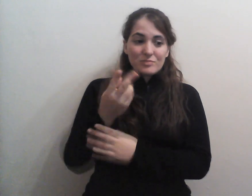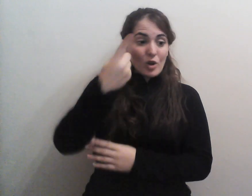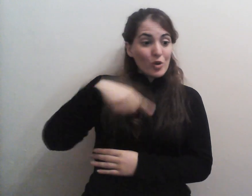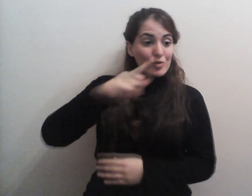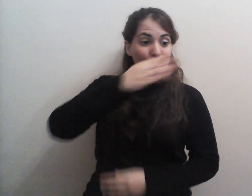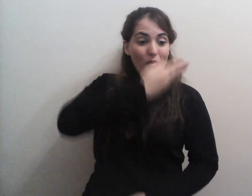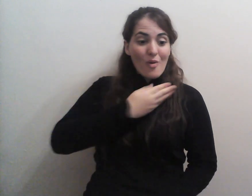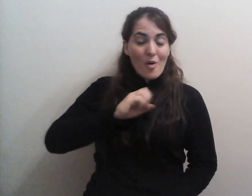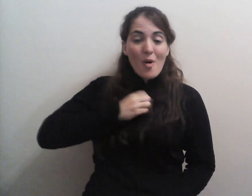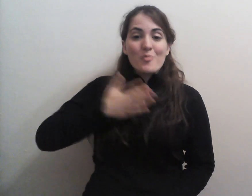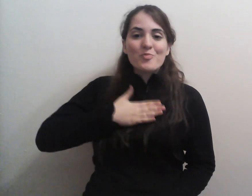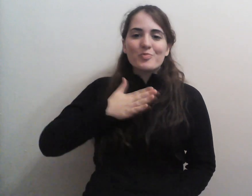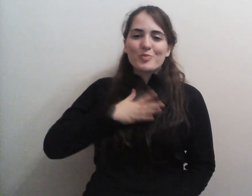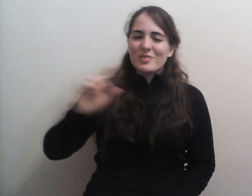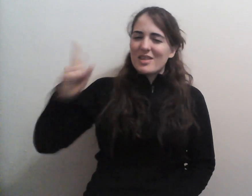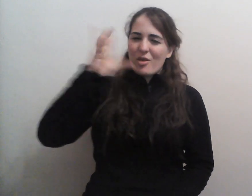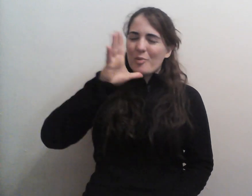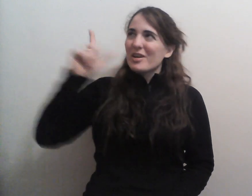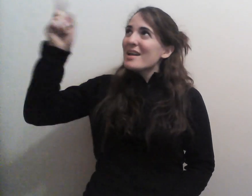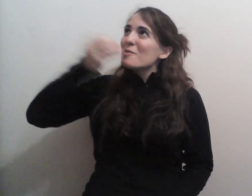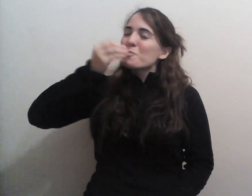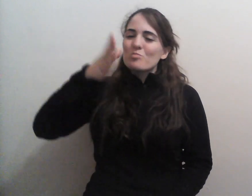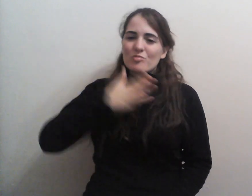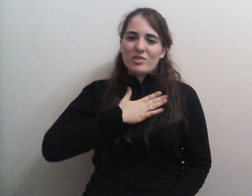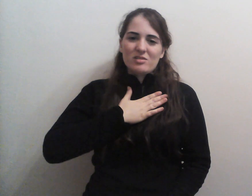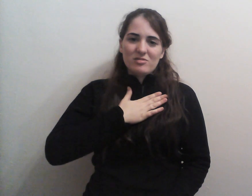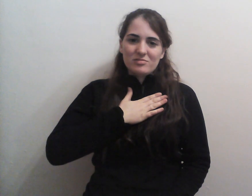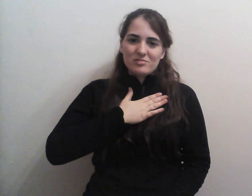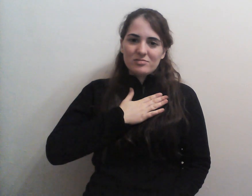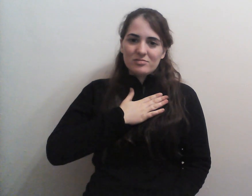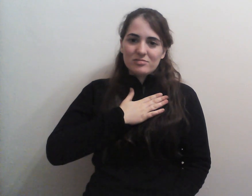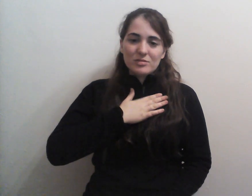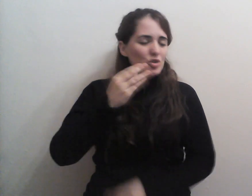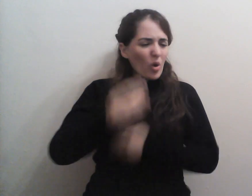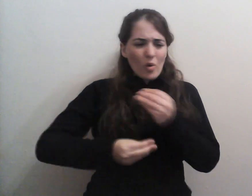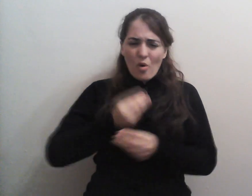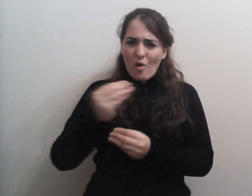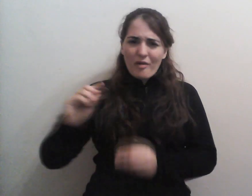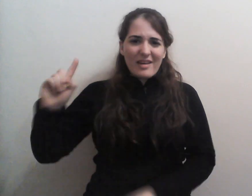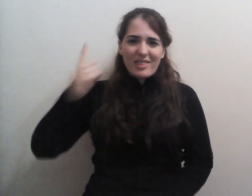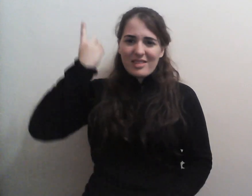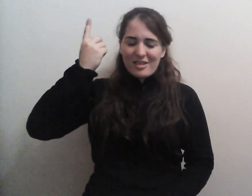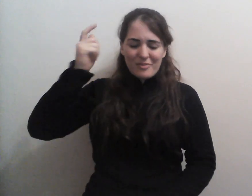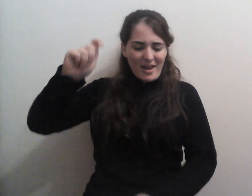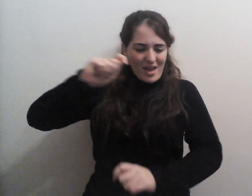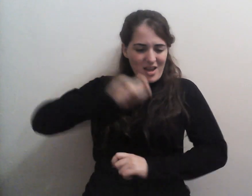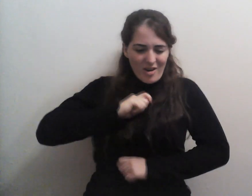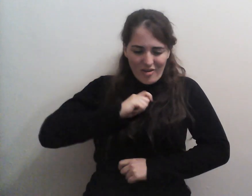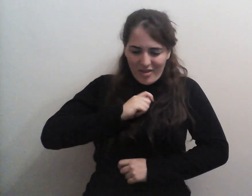Él es bueno. Y esta obra divina produce algo más en nosotros. Dice el versículo